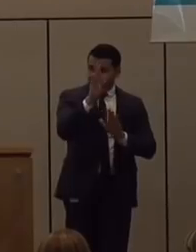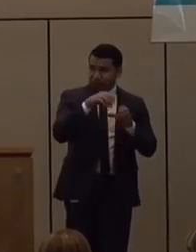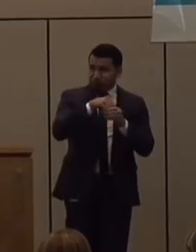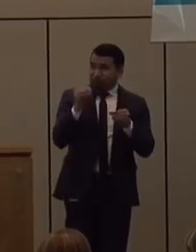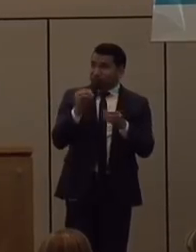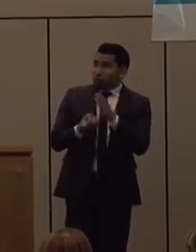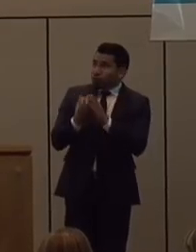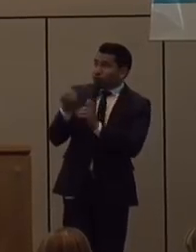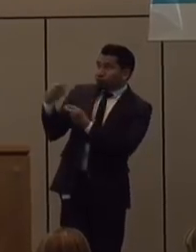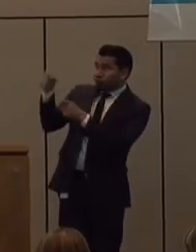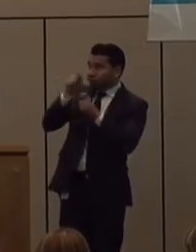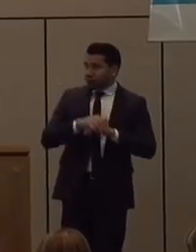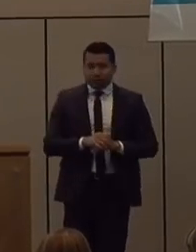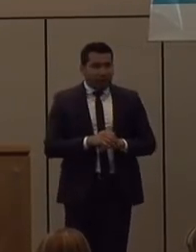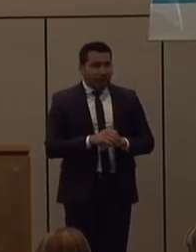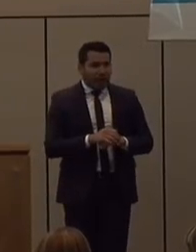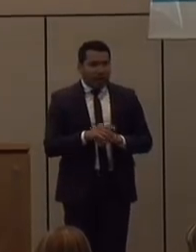que haga un vídeo pero